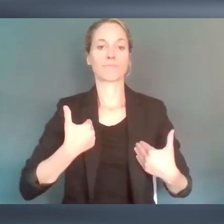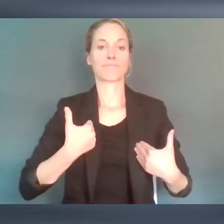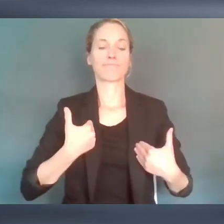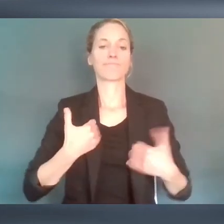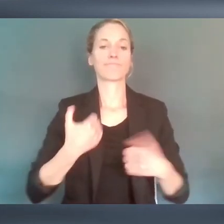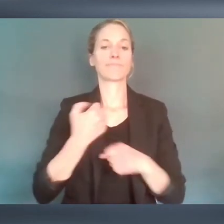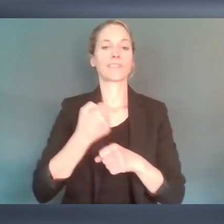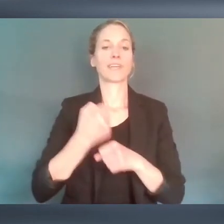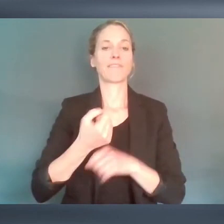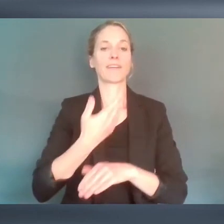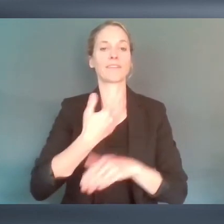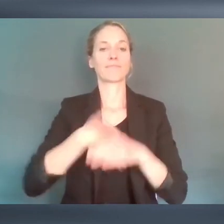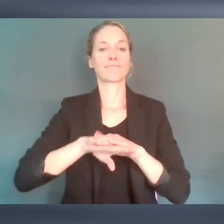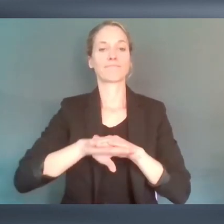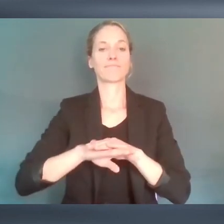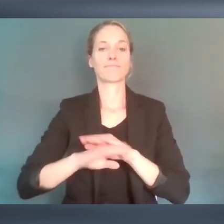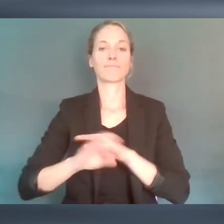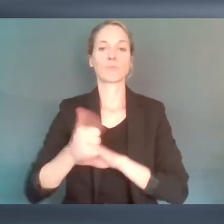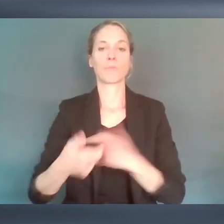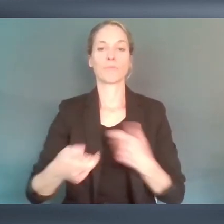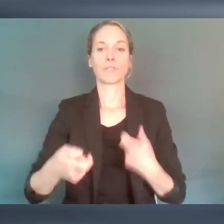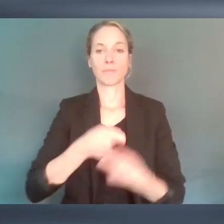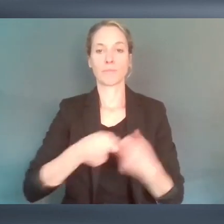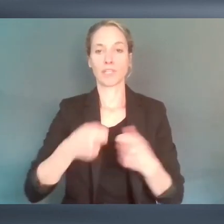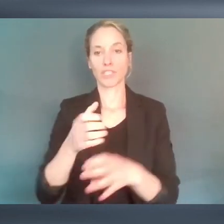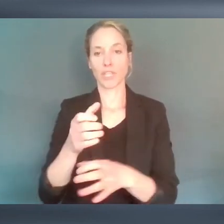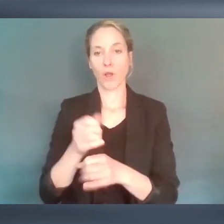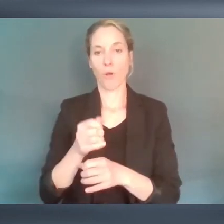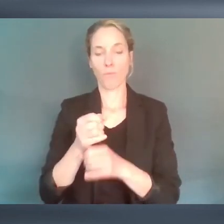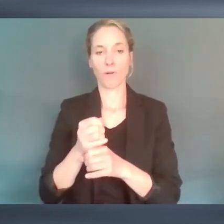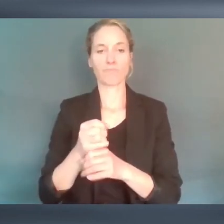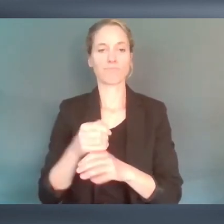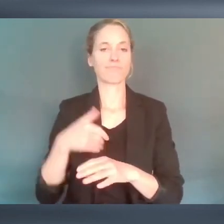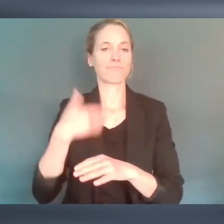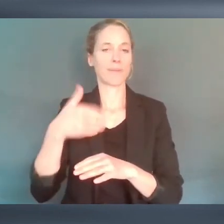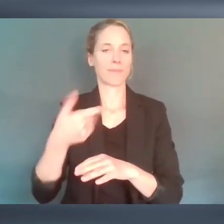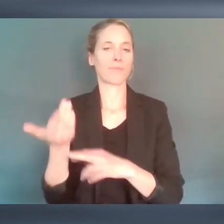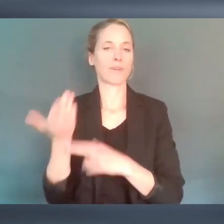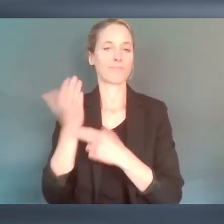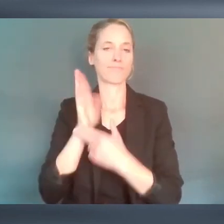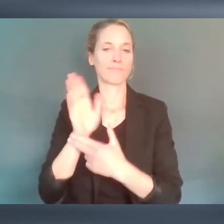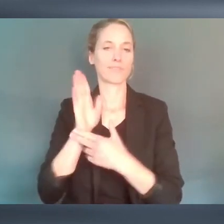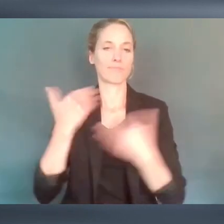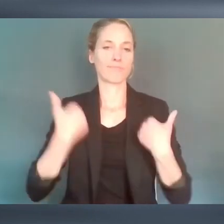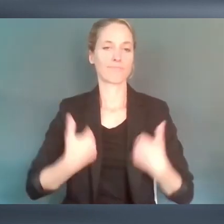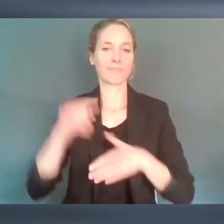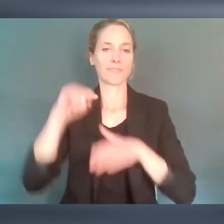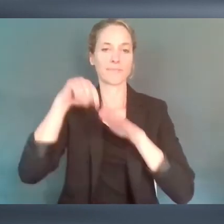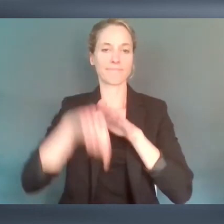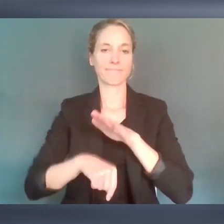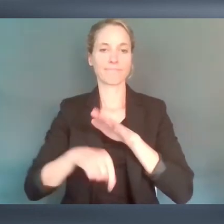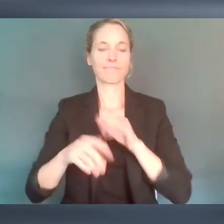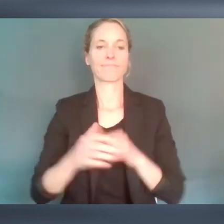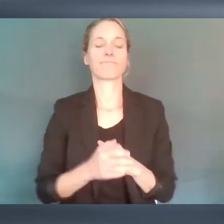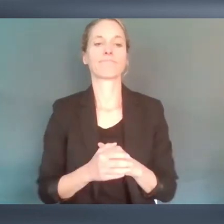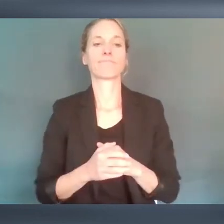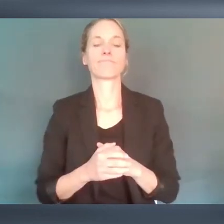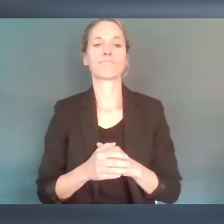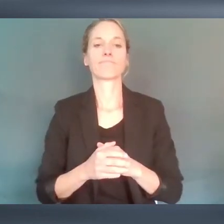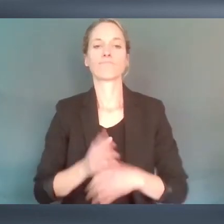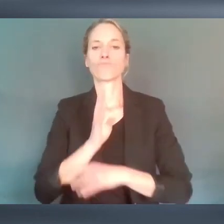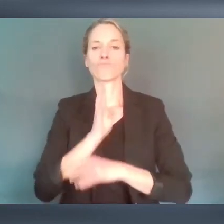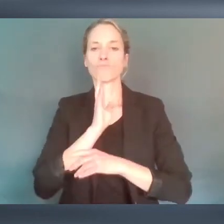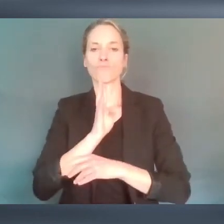l'emploi. Je me présenterai davantage tout à l'heure. Je ne vais pas présenter des transparents, mais vous